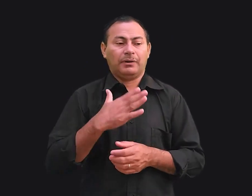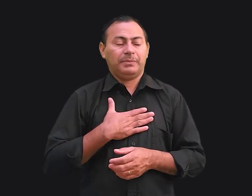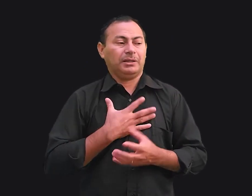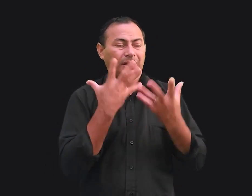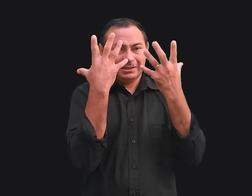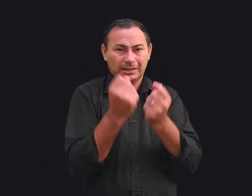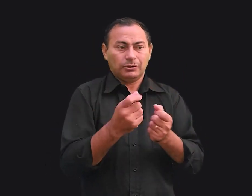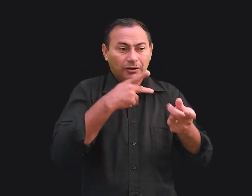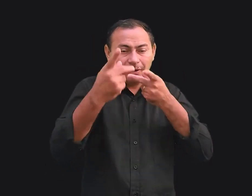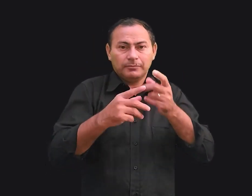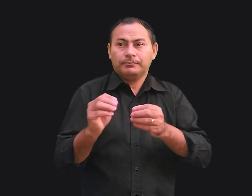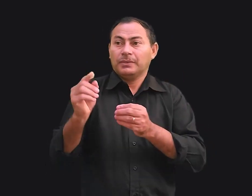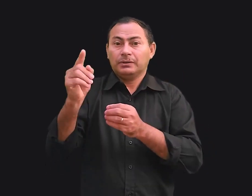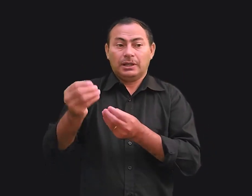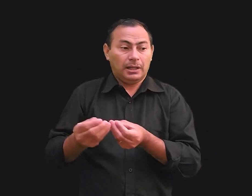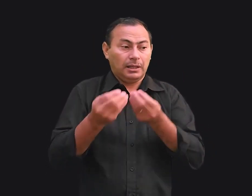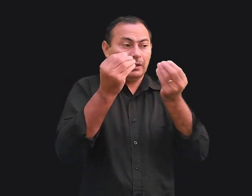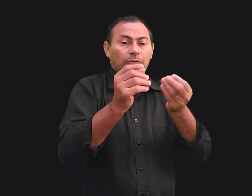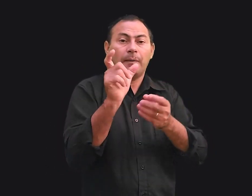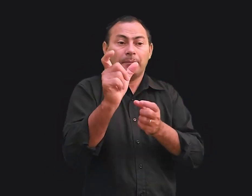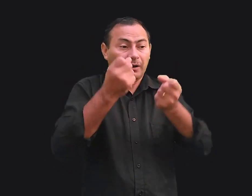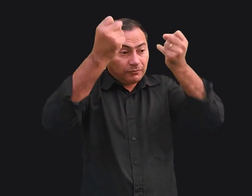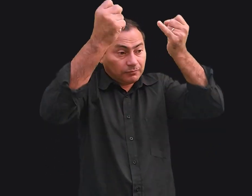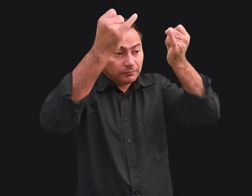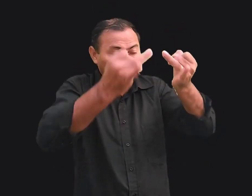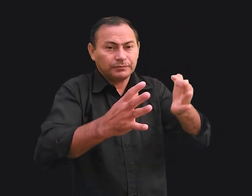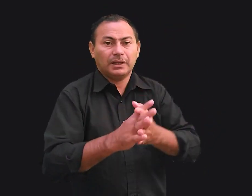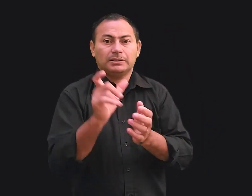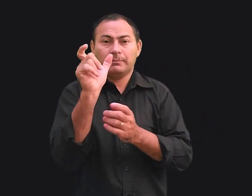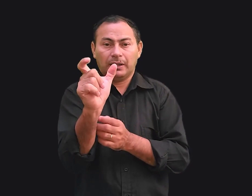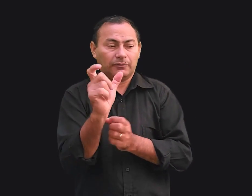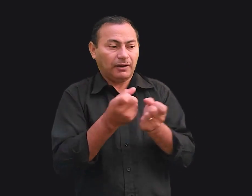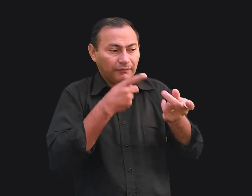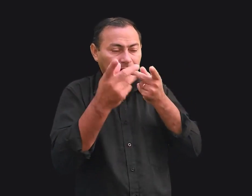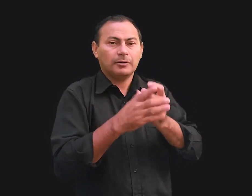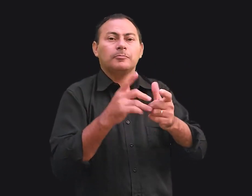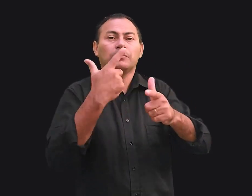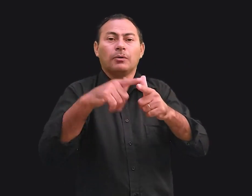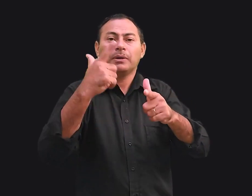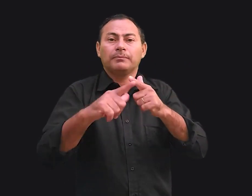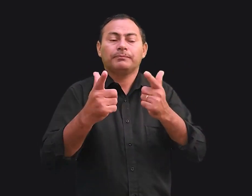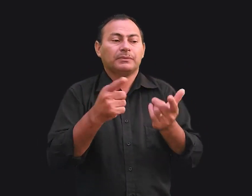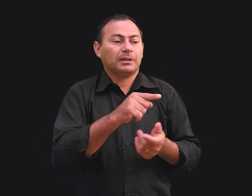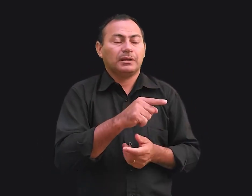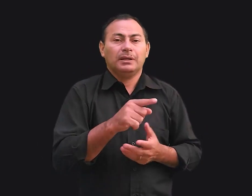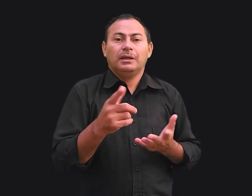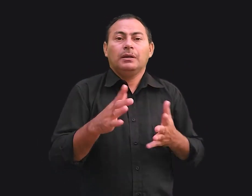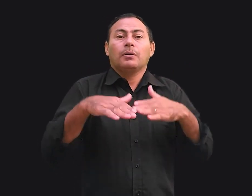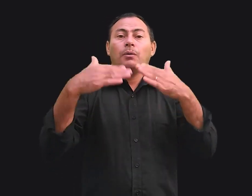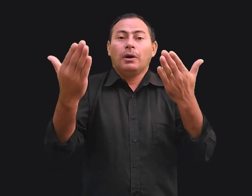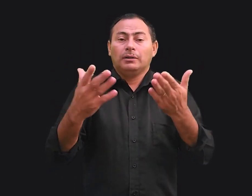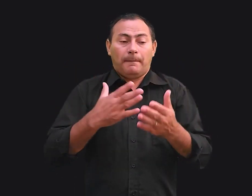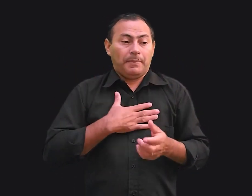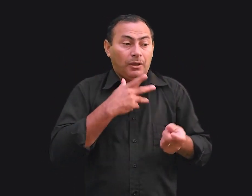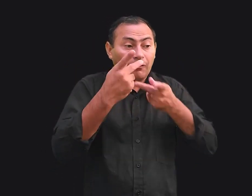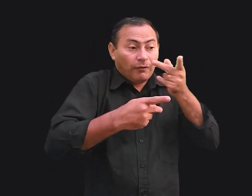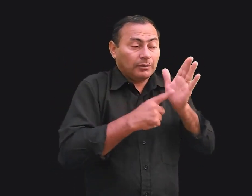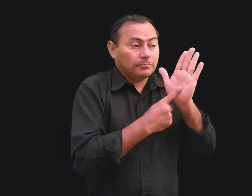minha. Você vai levar para eles uma palavra, essa palavra. O problema é que quando minha palavra mostrar